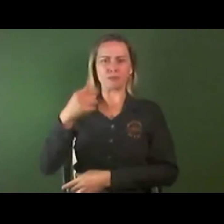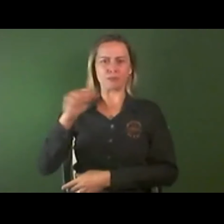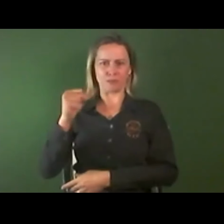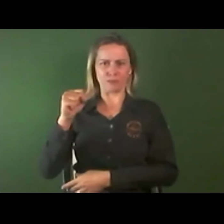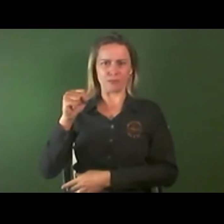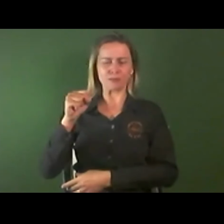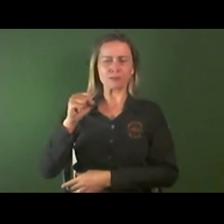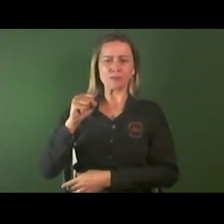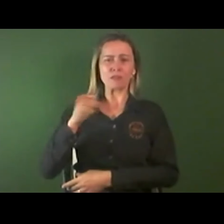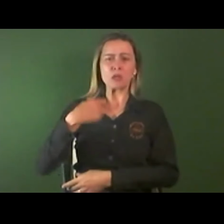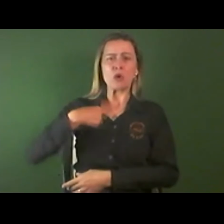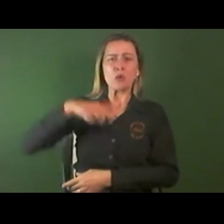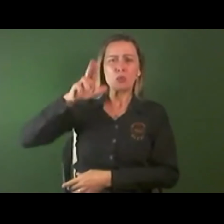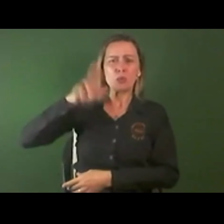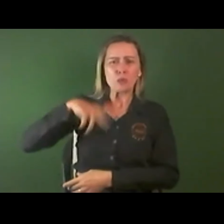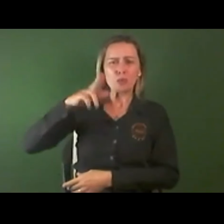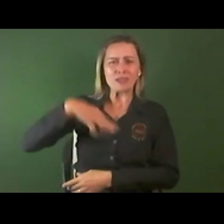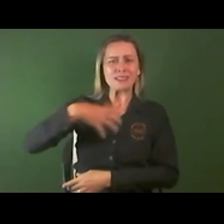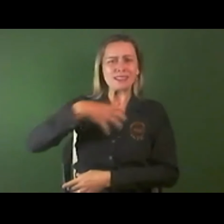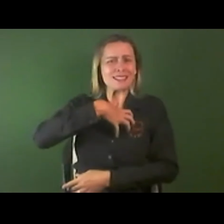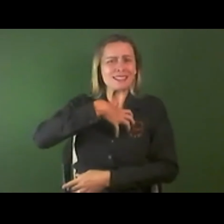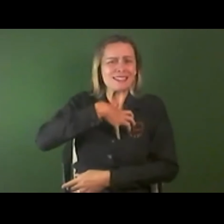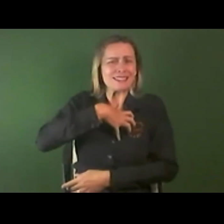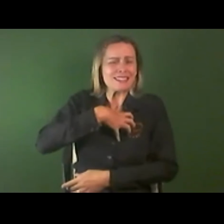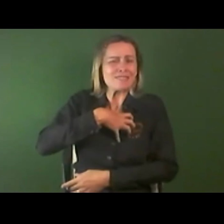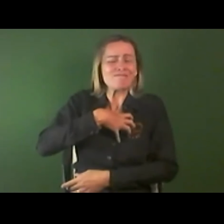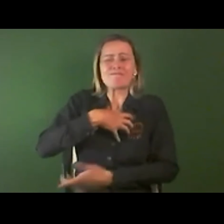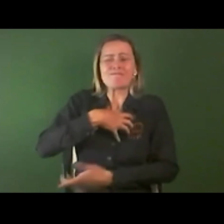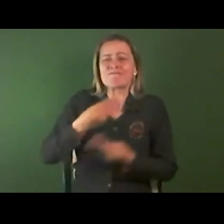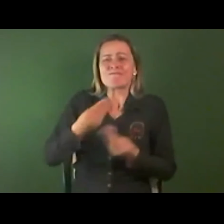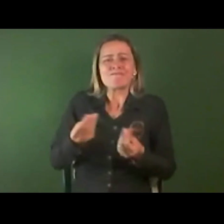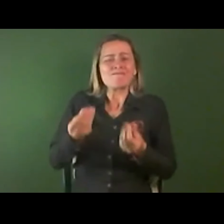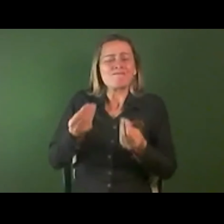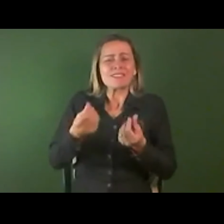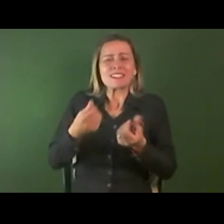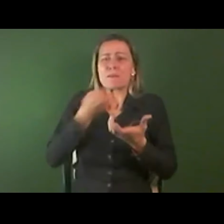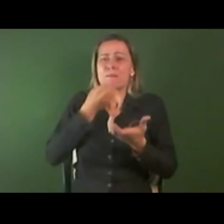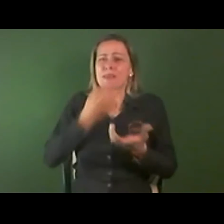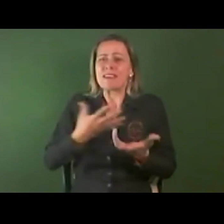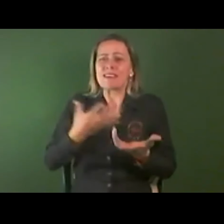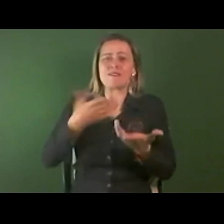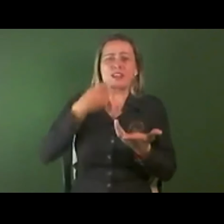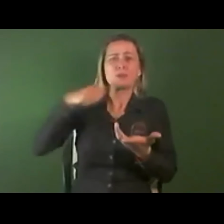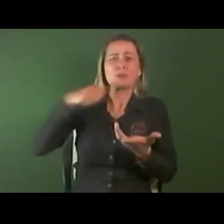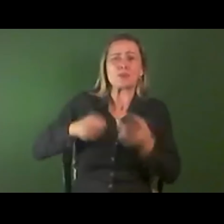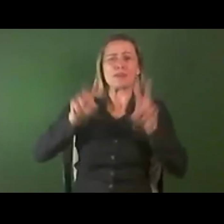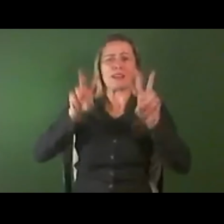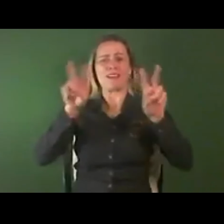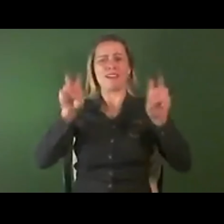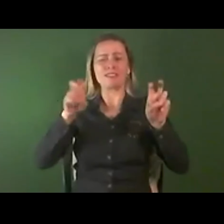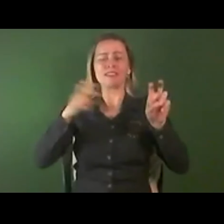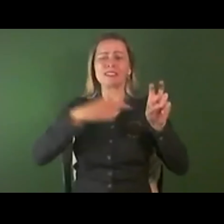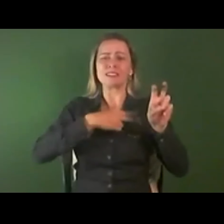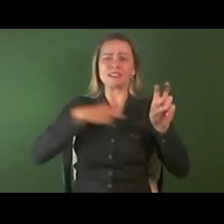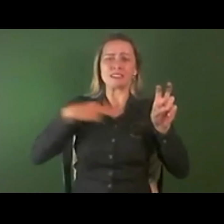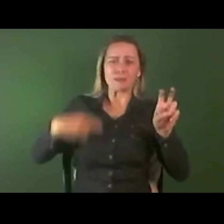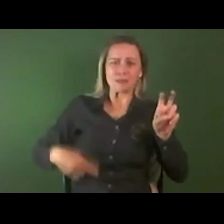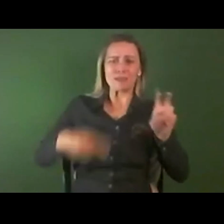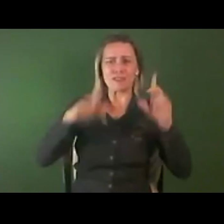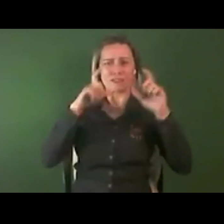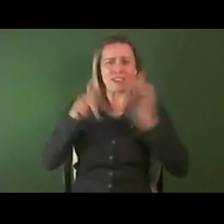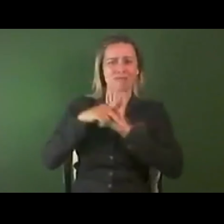e eu nunca tinha me sentido à vontade para falar sobre fotografia japonesa até há pouco tempo